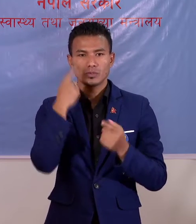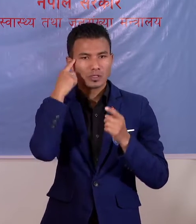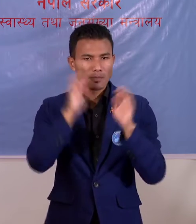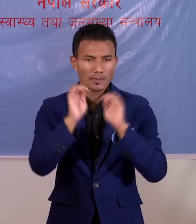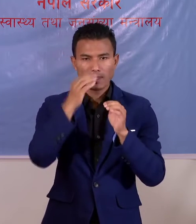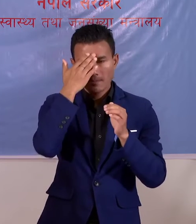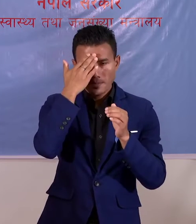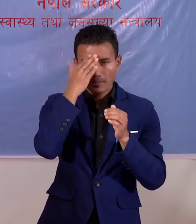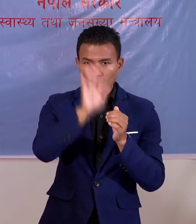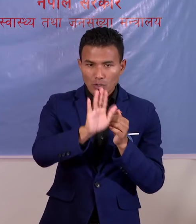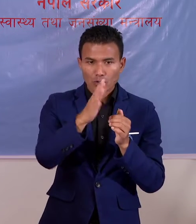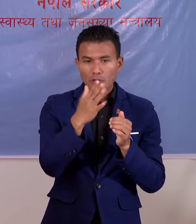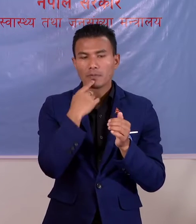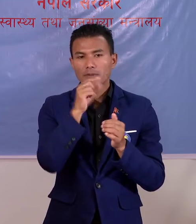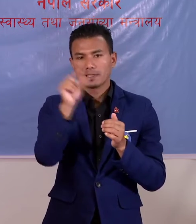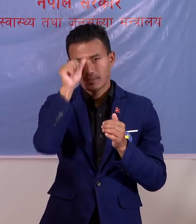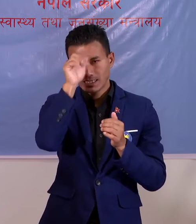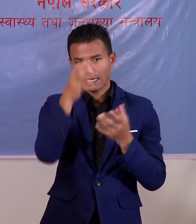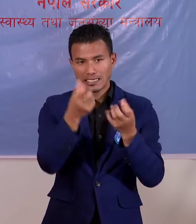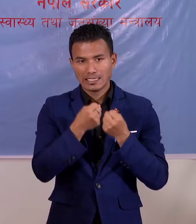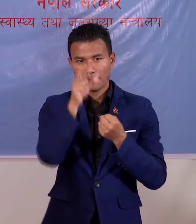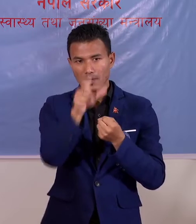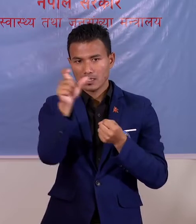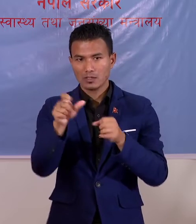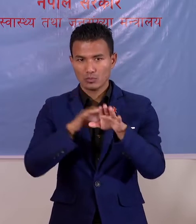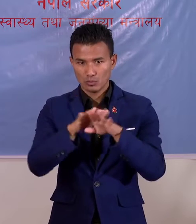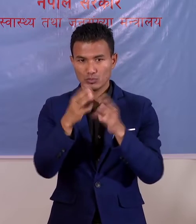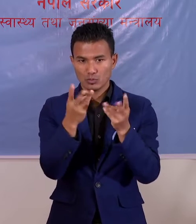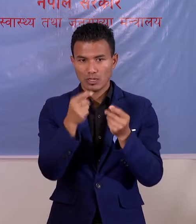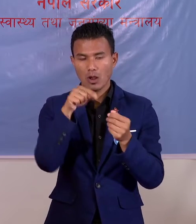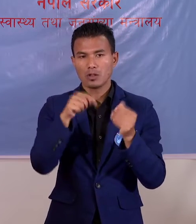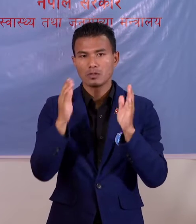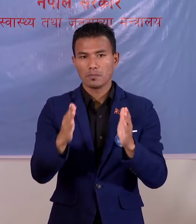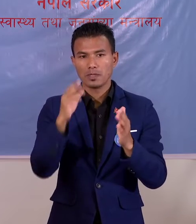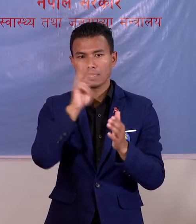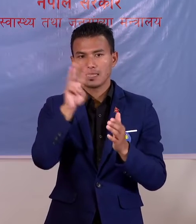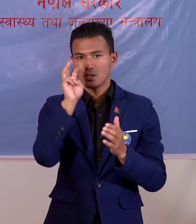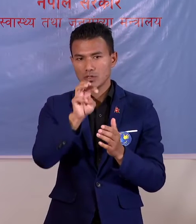सम्भावित संक्रमित छु कि छैन भनेर जानकारी लिने व्यक्तिहरूको संख्या हालसम्म